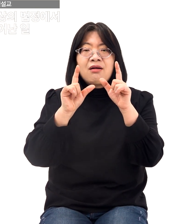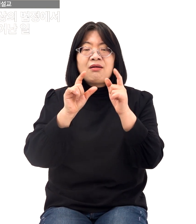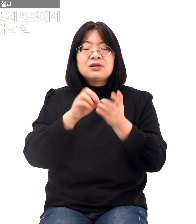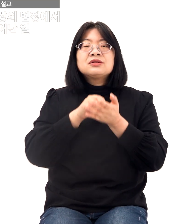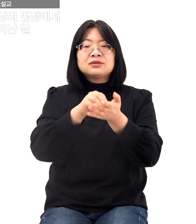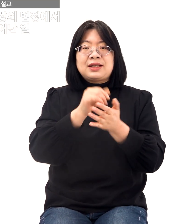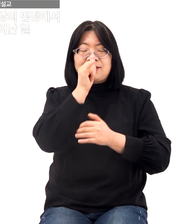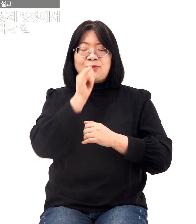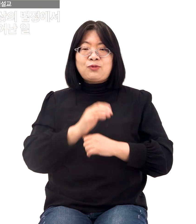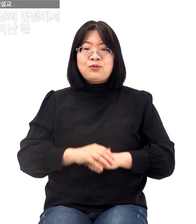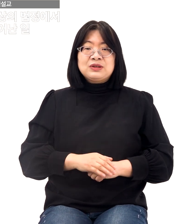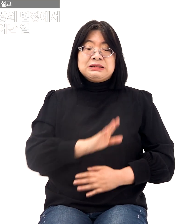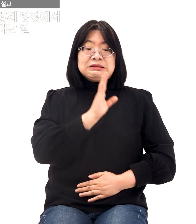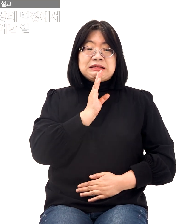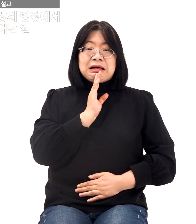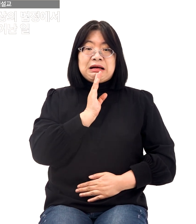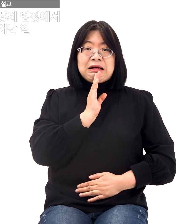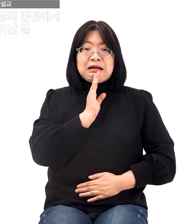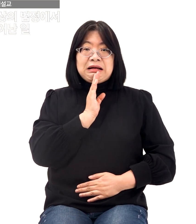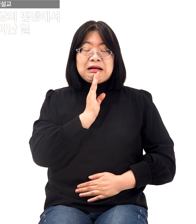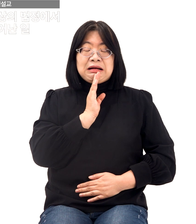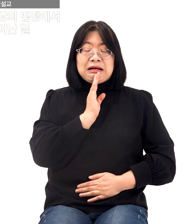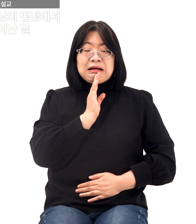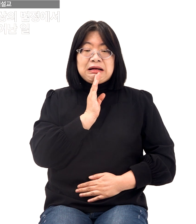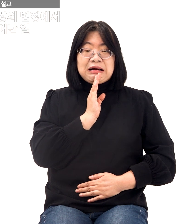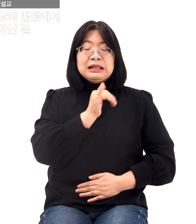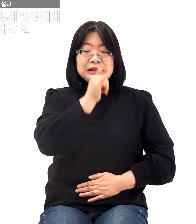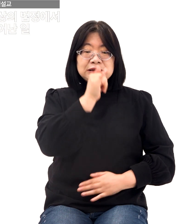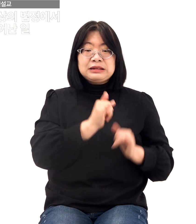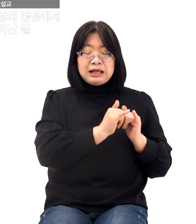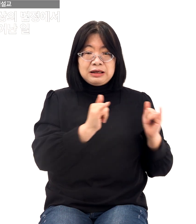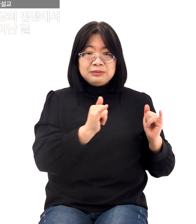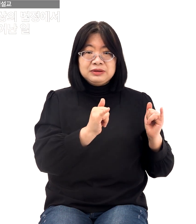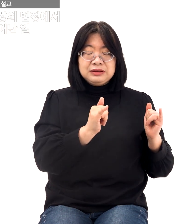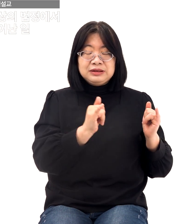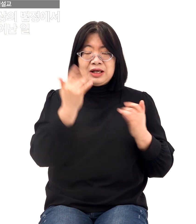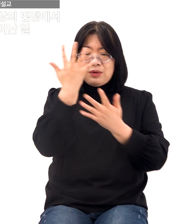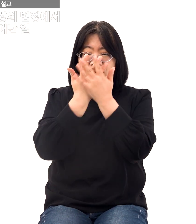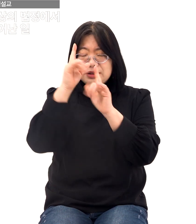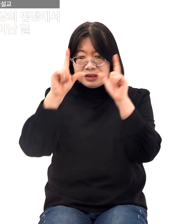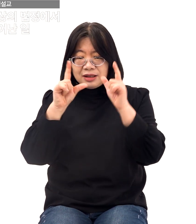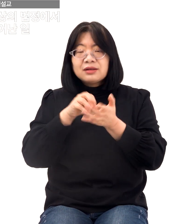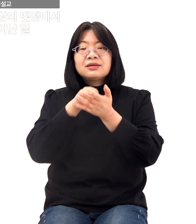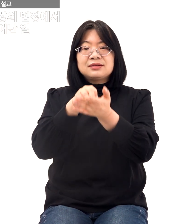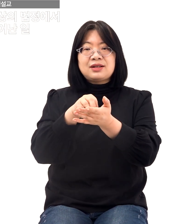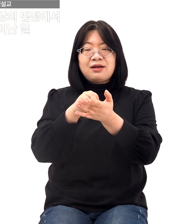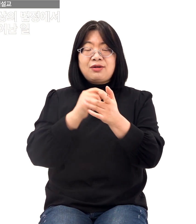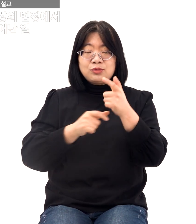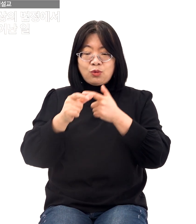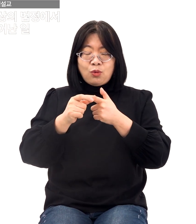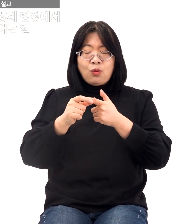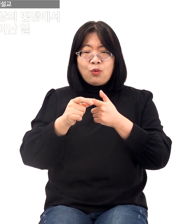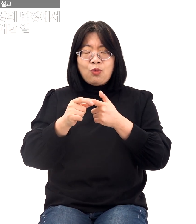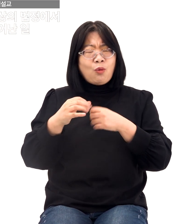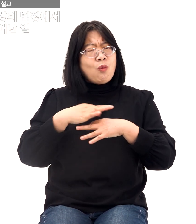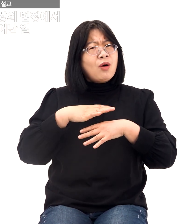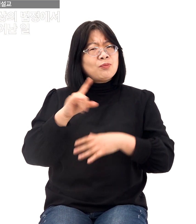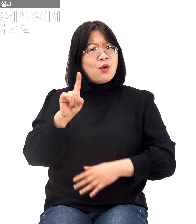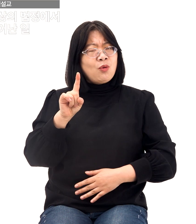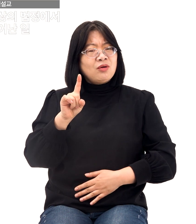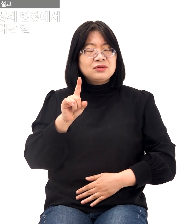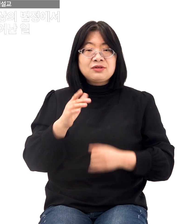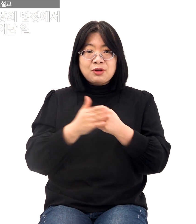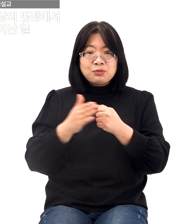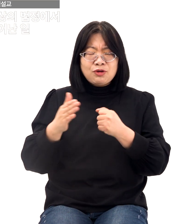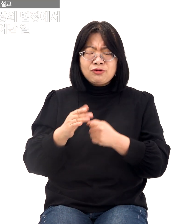실제 인물이 환상 속에 등장해요. 그리고 더 놀라운 것은 그래서 이게